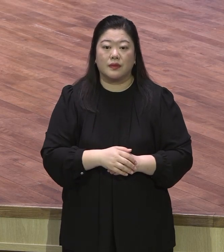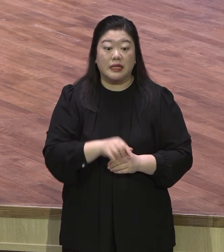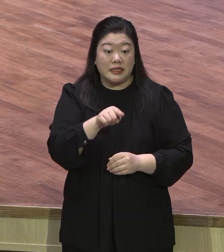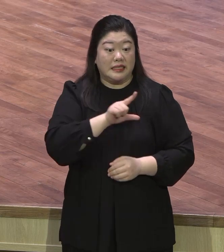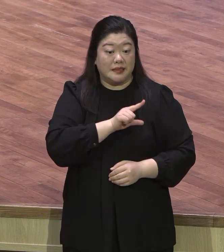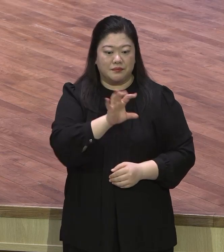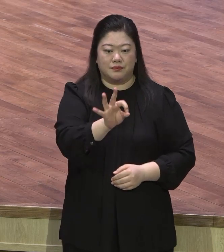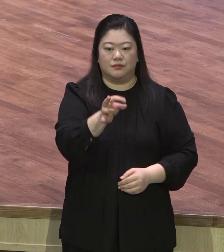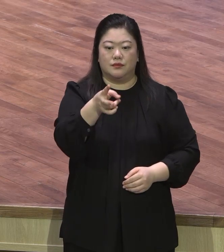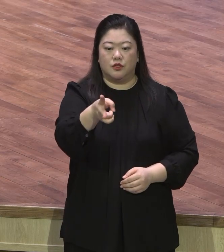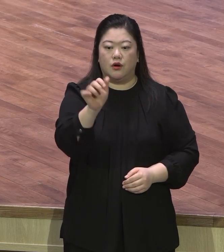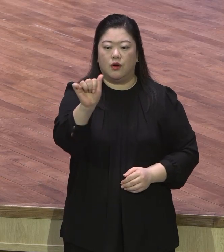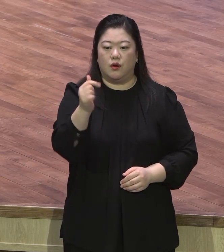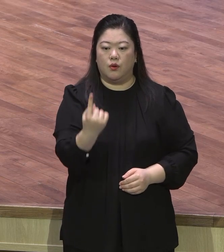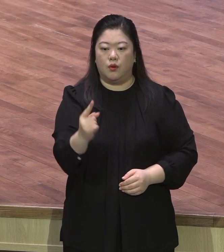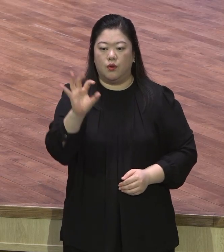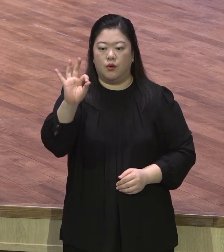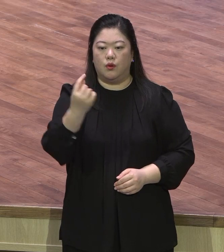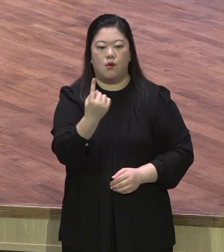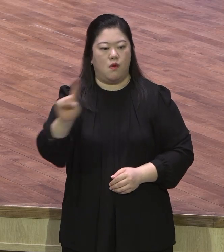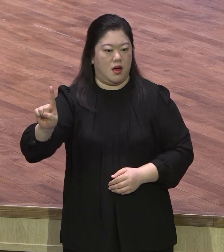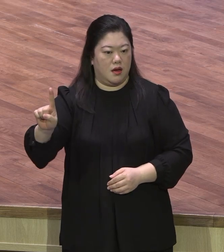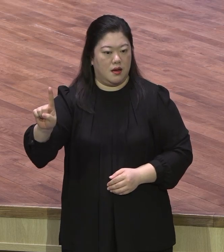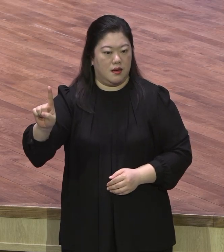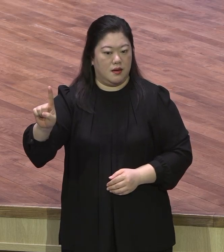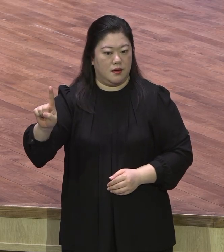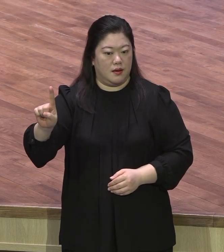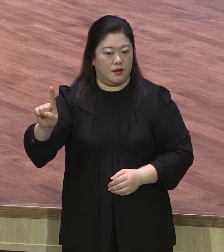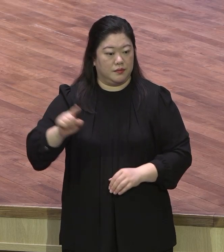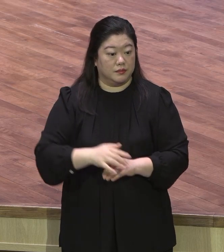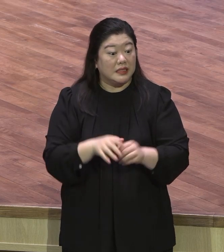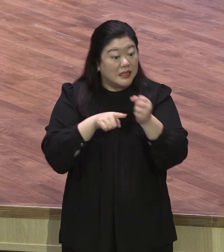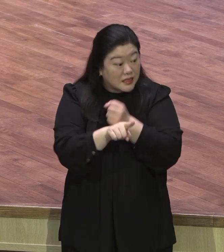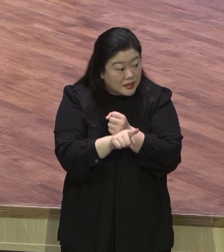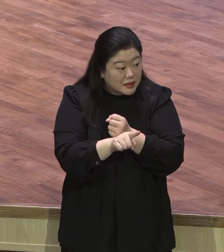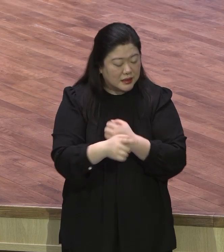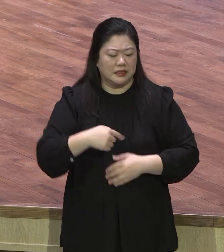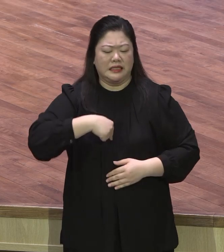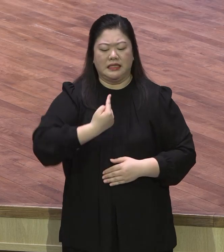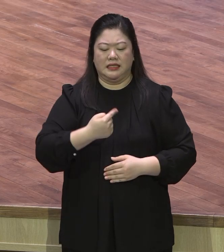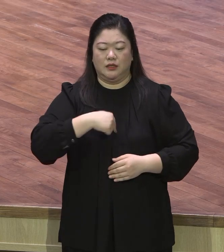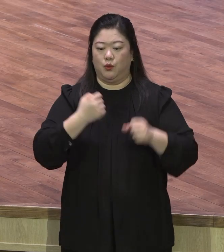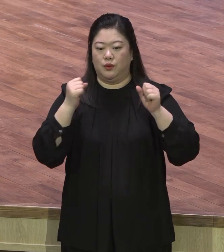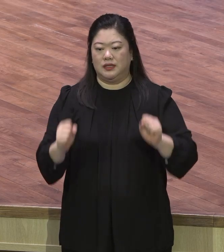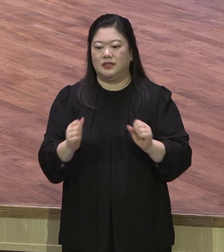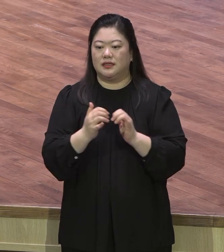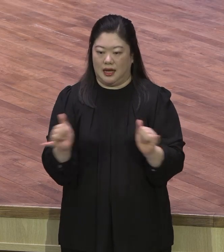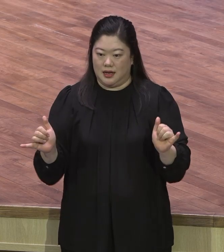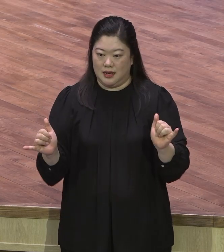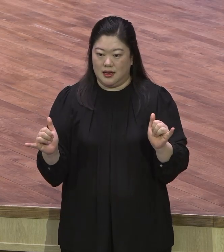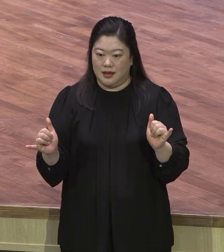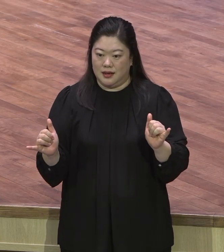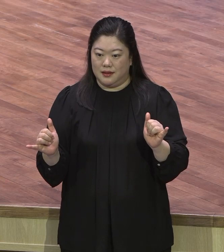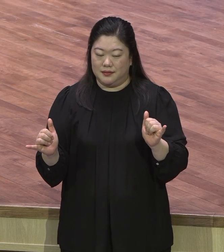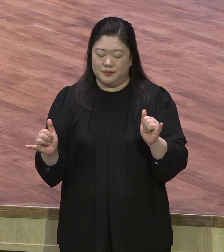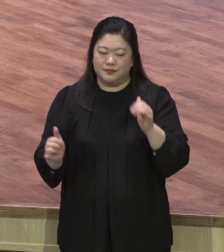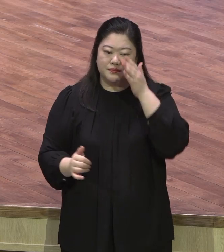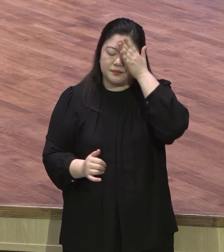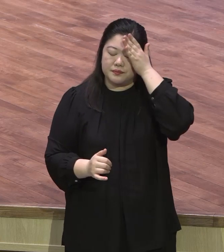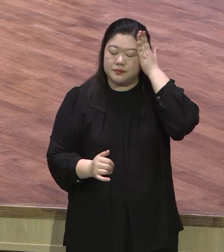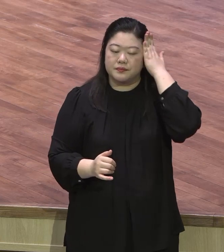여호와. 나는 여호와니라. 그 뜻은 스스로 있는 것. 스스로 있는 자.